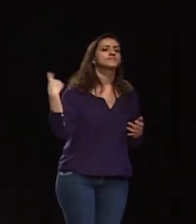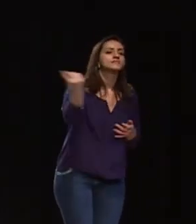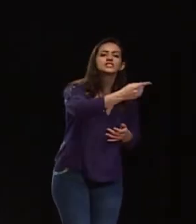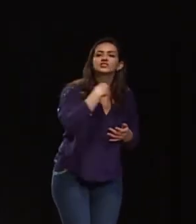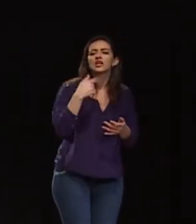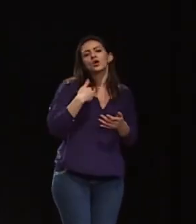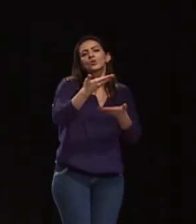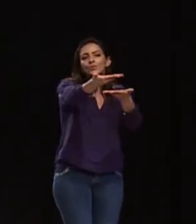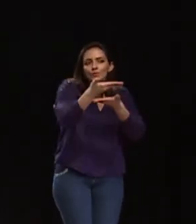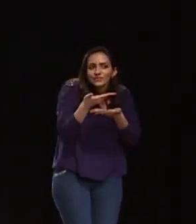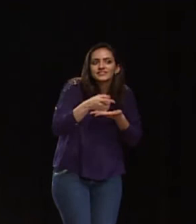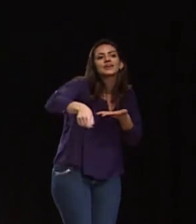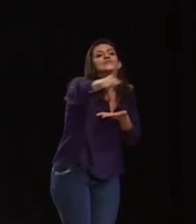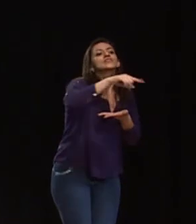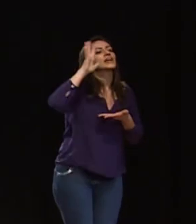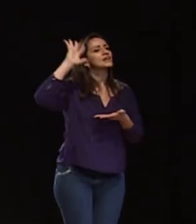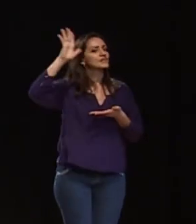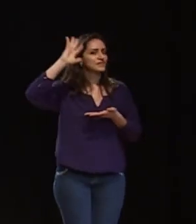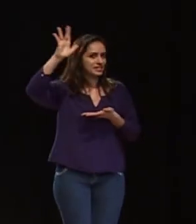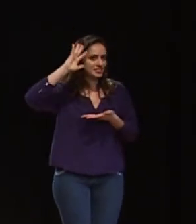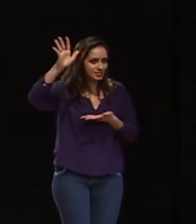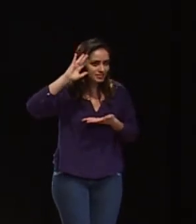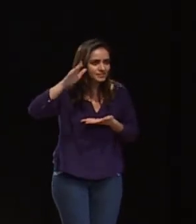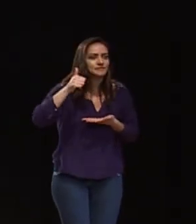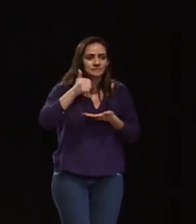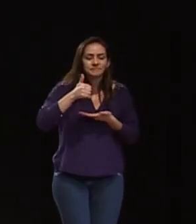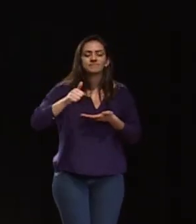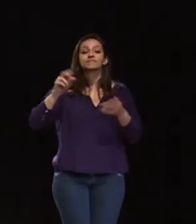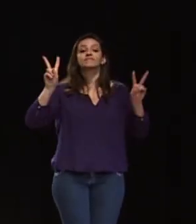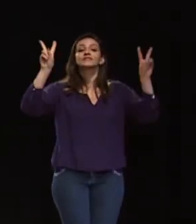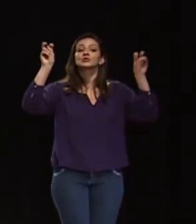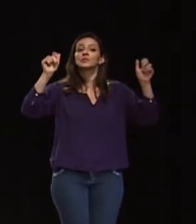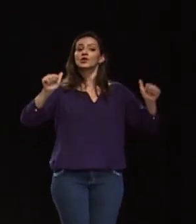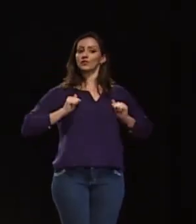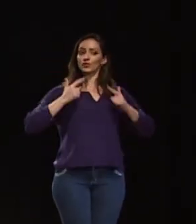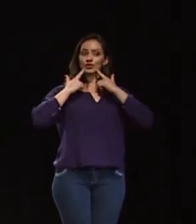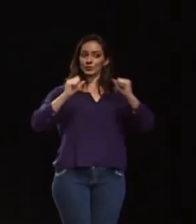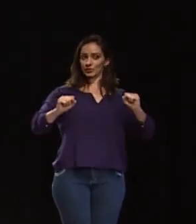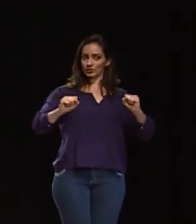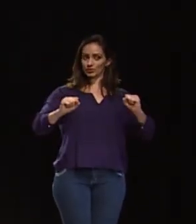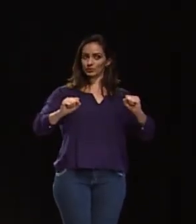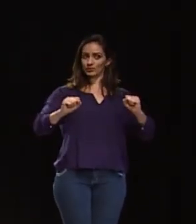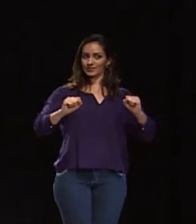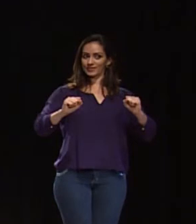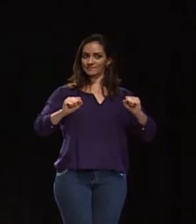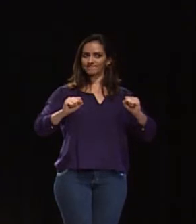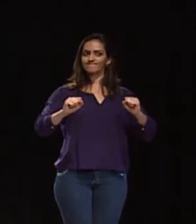E então agora eu convido assim vocês para refletirem também sobre isso. Sobre o quê? Sobre esse conforto